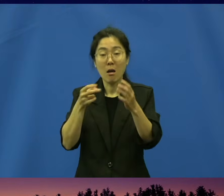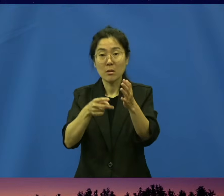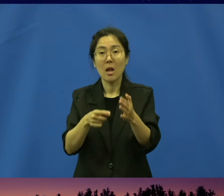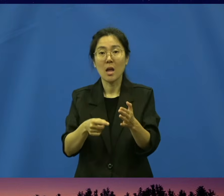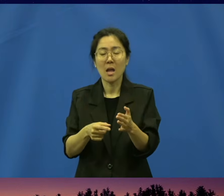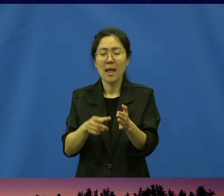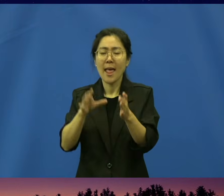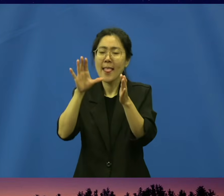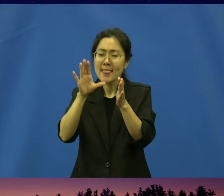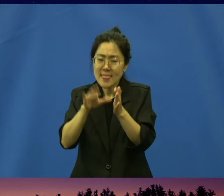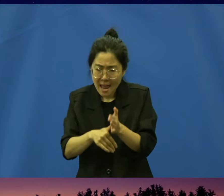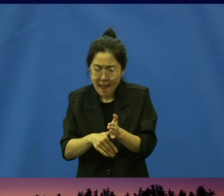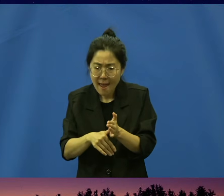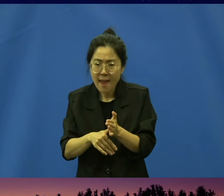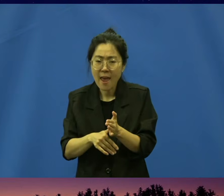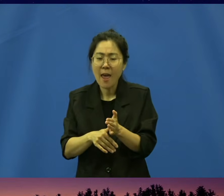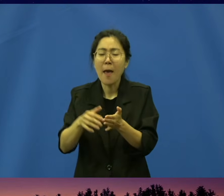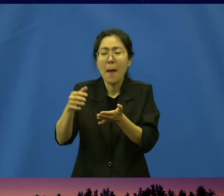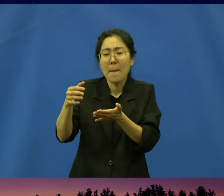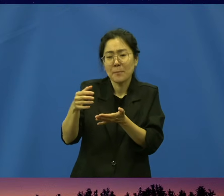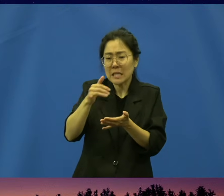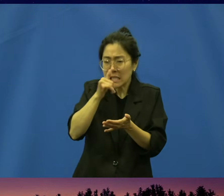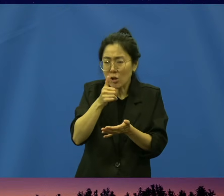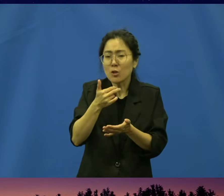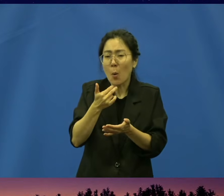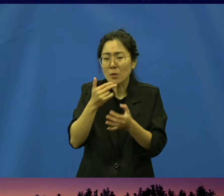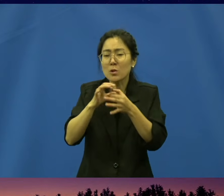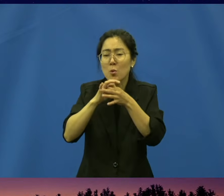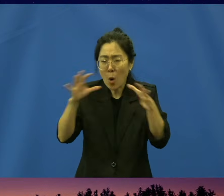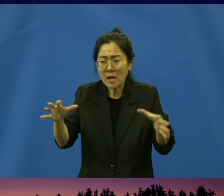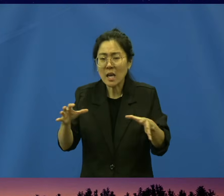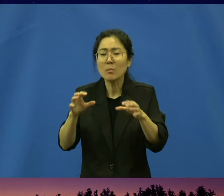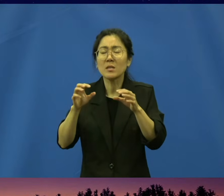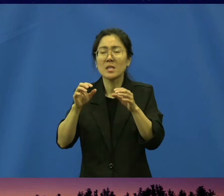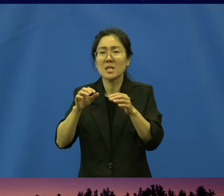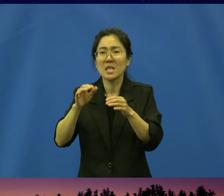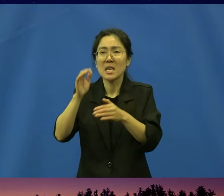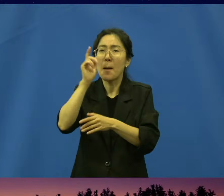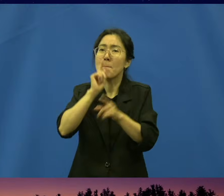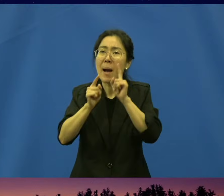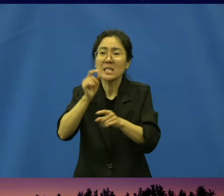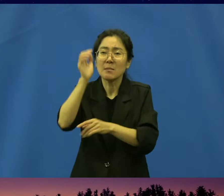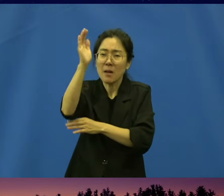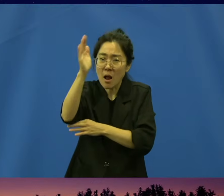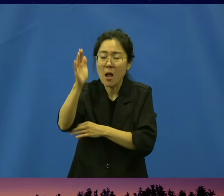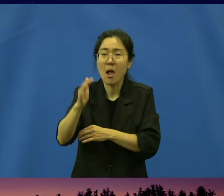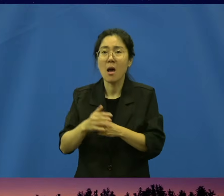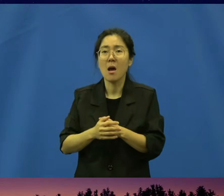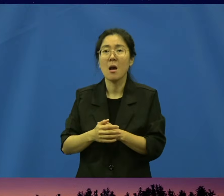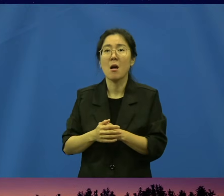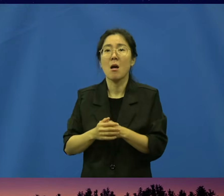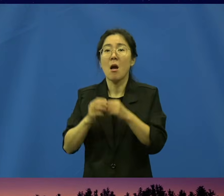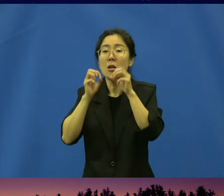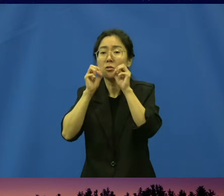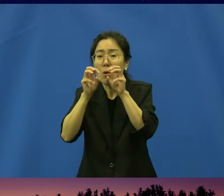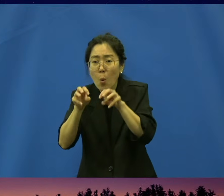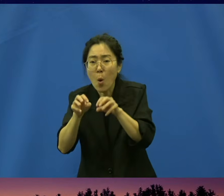얻든지 말씀을 전파하라. 그랬죠, 그죠? 그리고 그 두 절 밑에 너는 전도인의 책무를 다하라. 그렇게 얘기했죠, 그죠? 그거